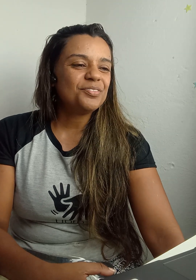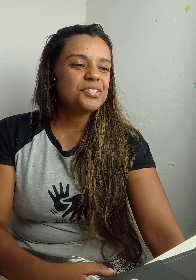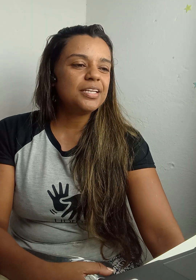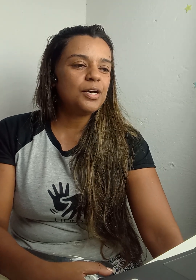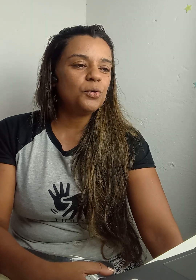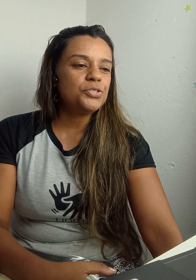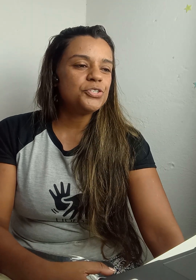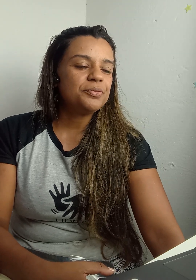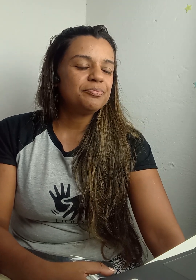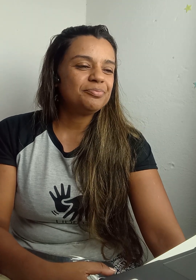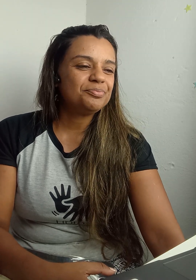Você é da onde?